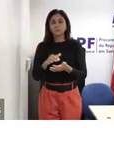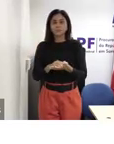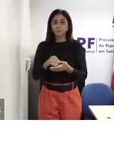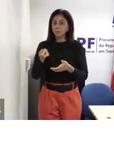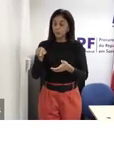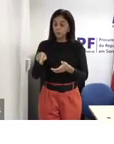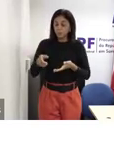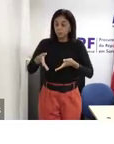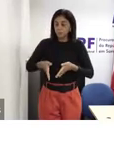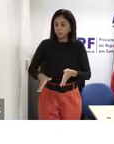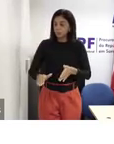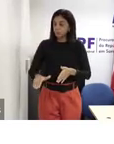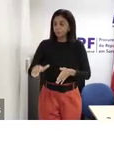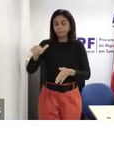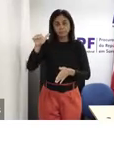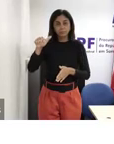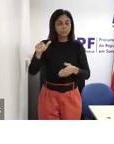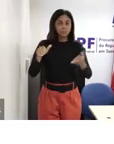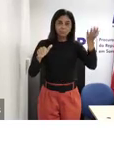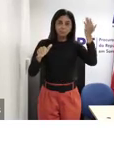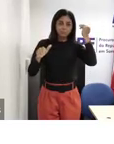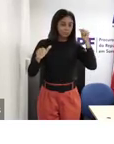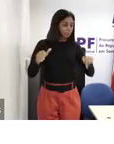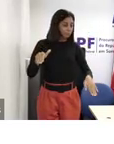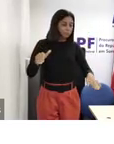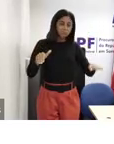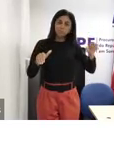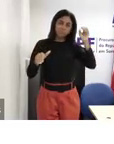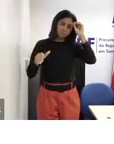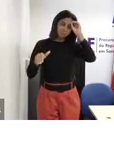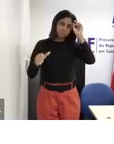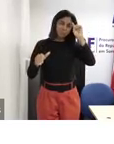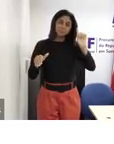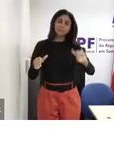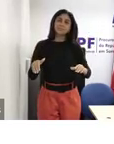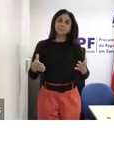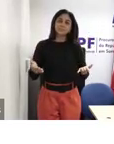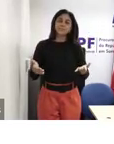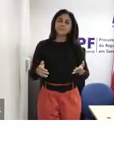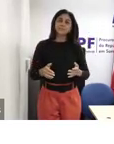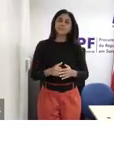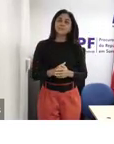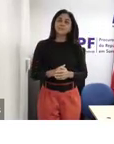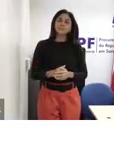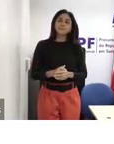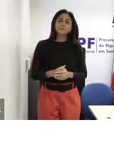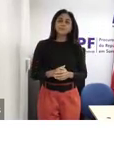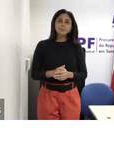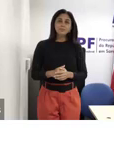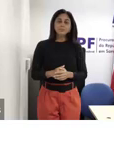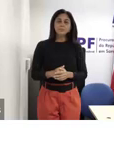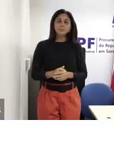cultura mas foi para ela por isso Imigrantes é a cultura que tá indo pro digital mas que não tem essa